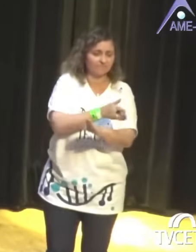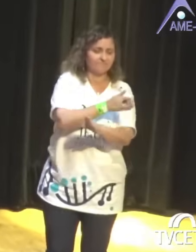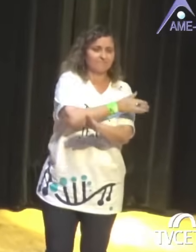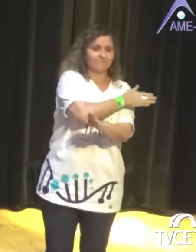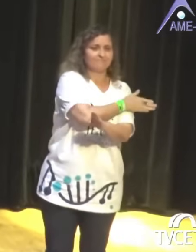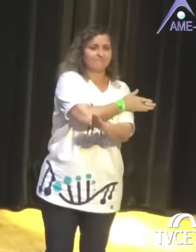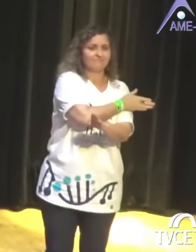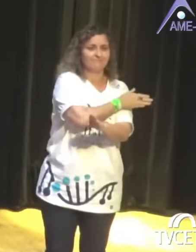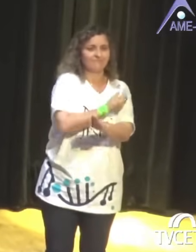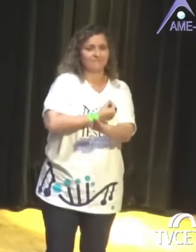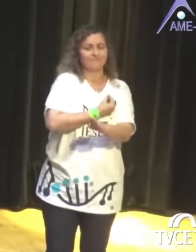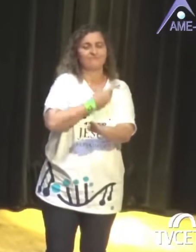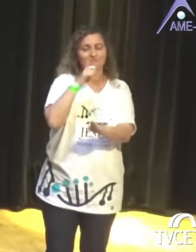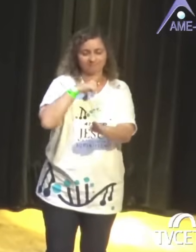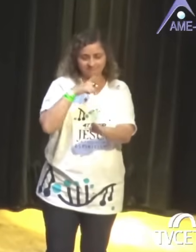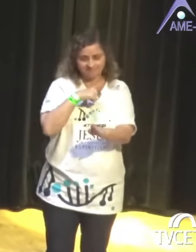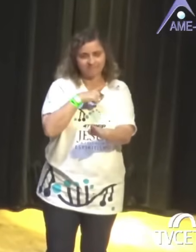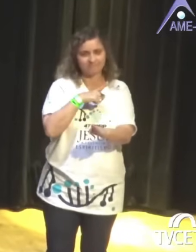existente